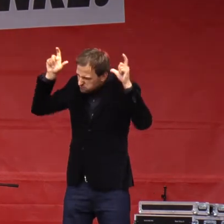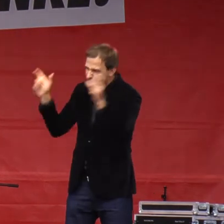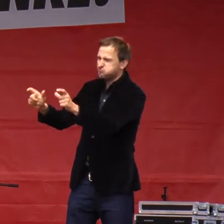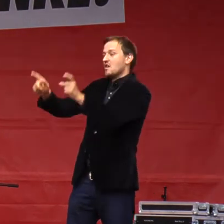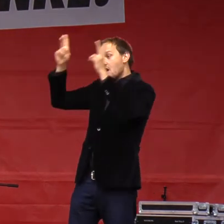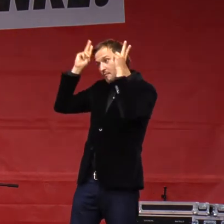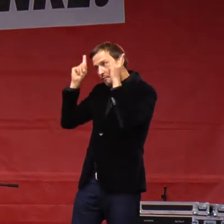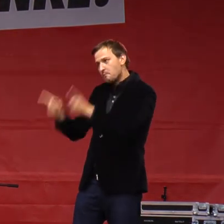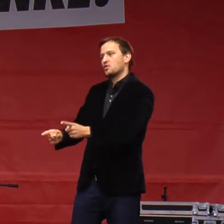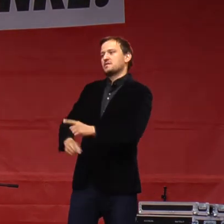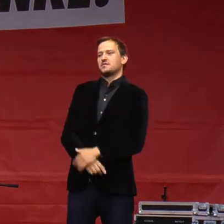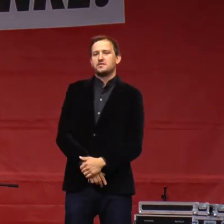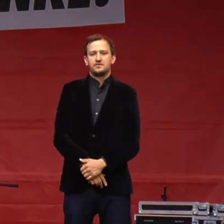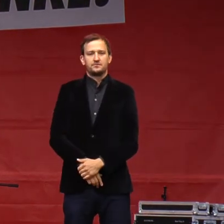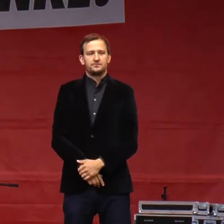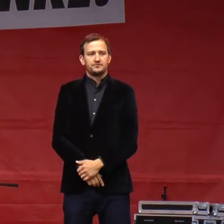lassen.